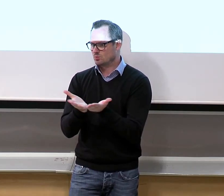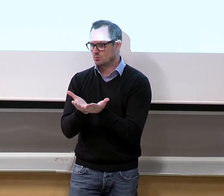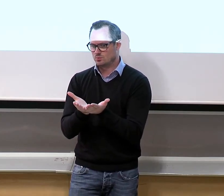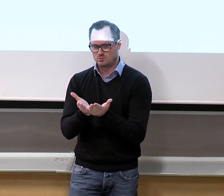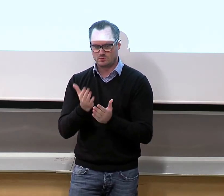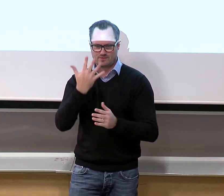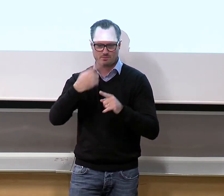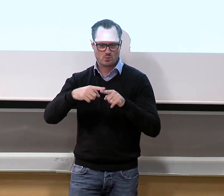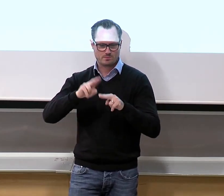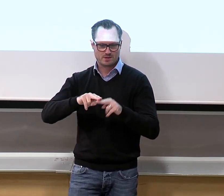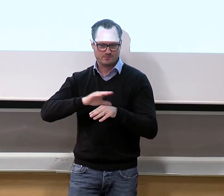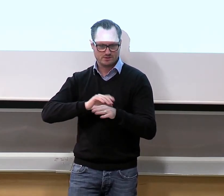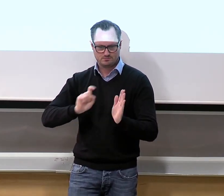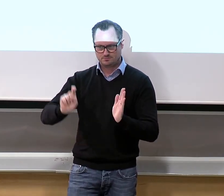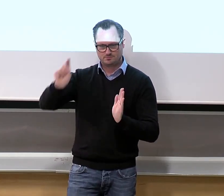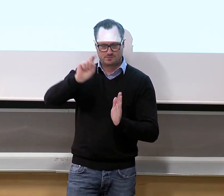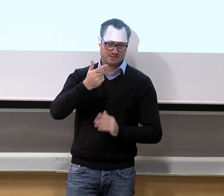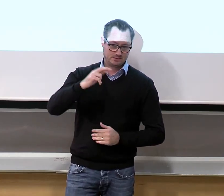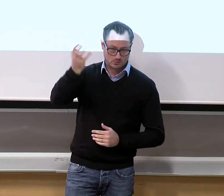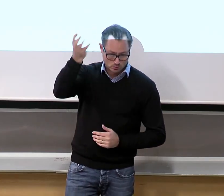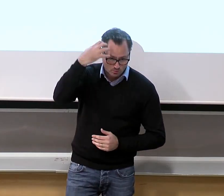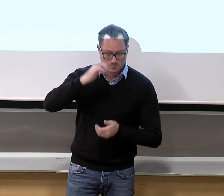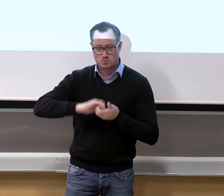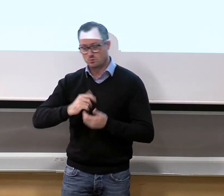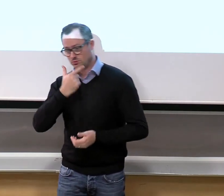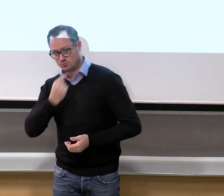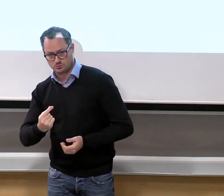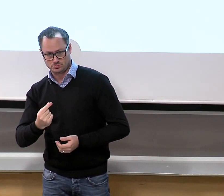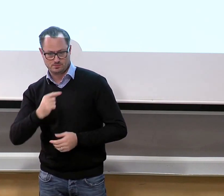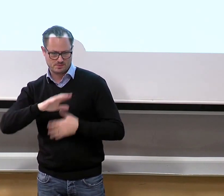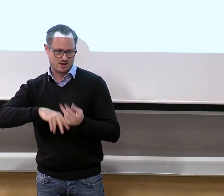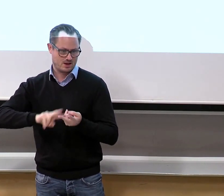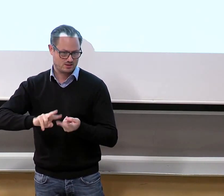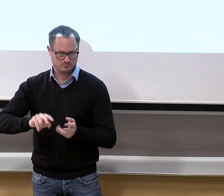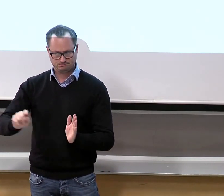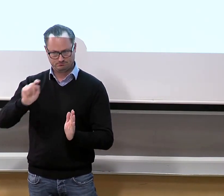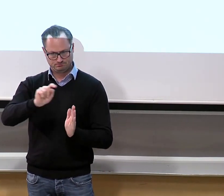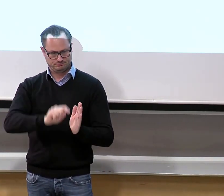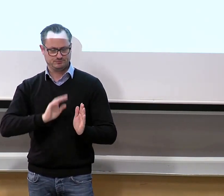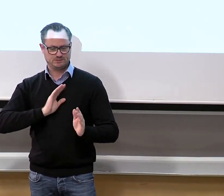Och det finns ju då 5 specialskolor i landet. Det finns i Stockholm, Lund bland annat.